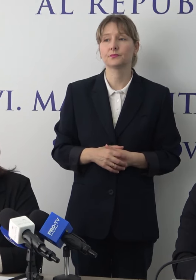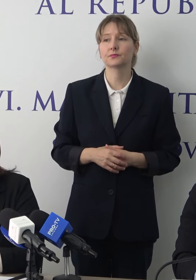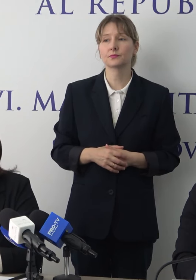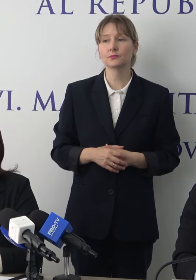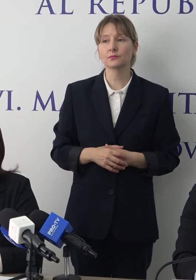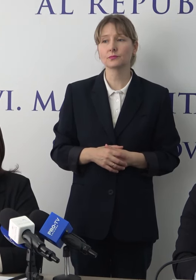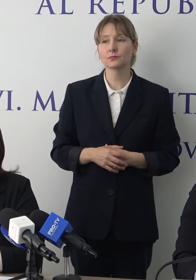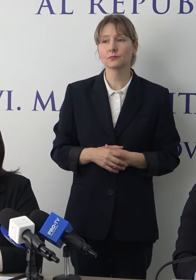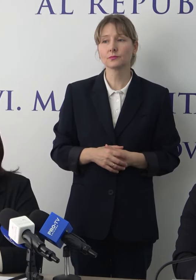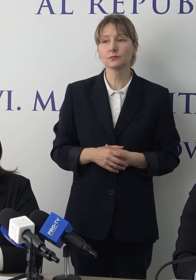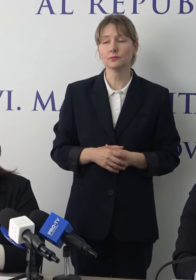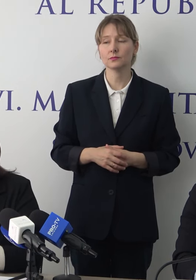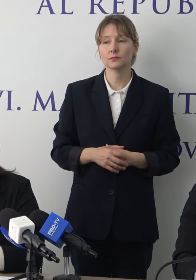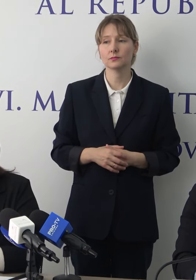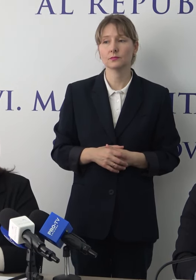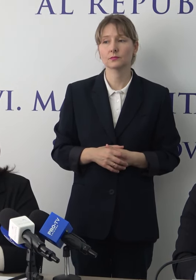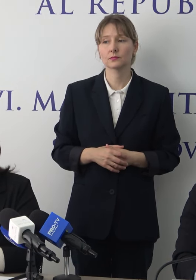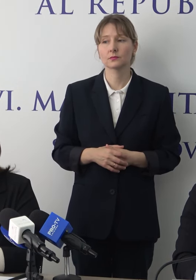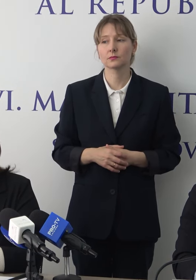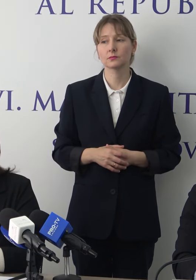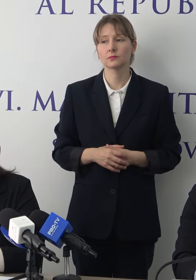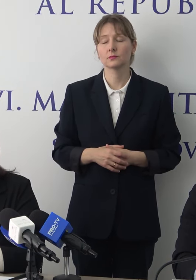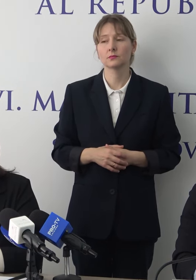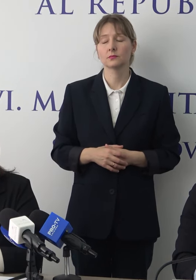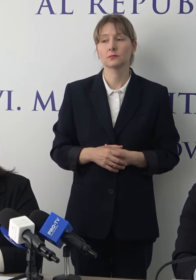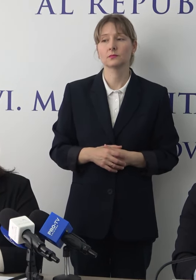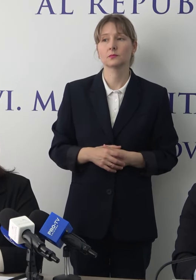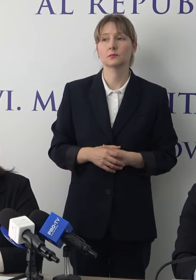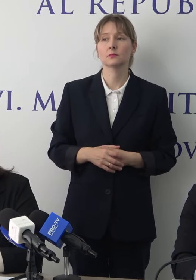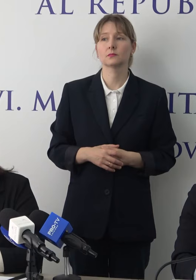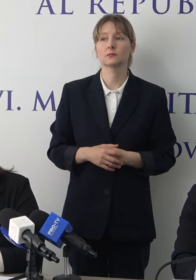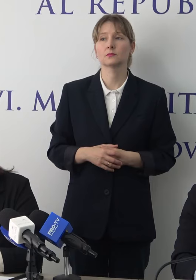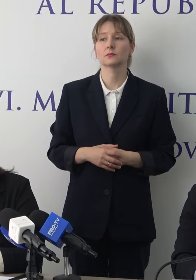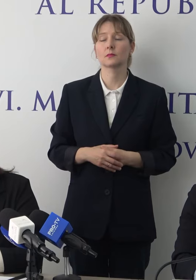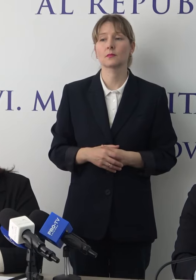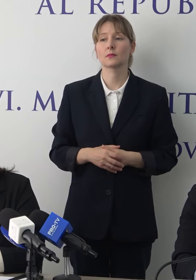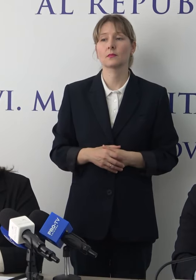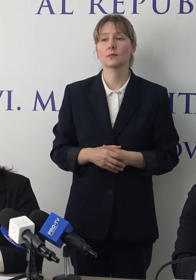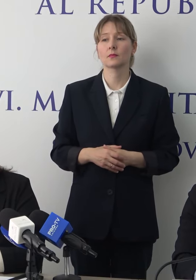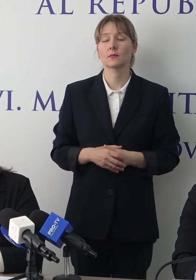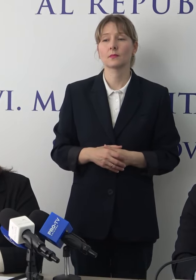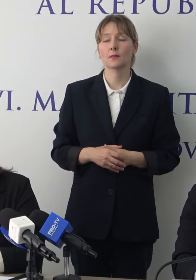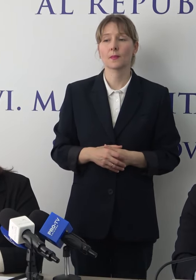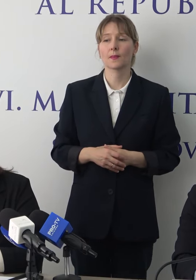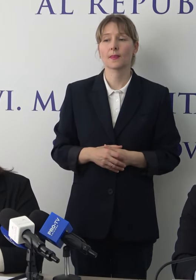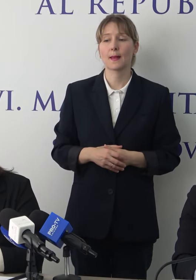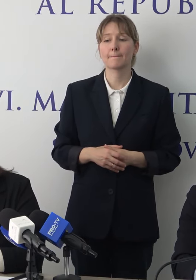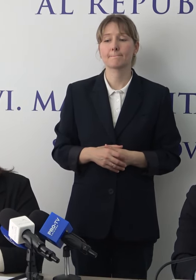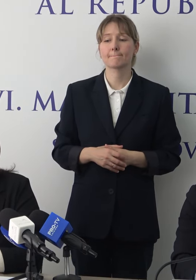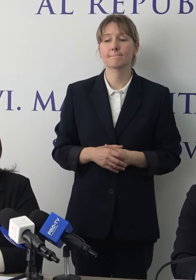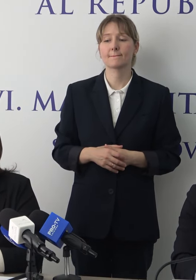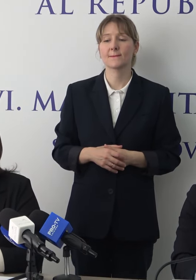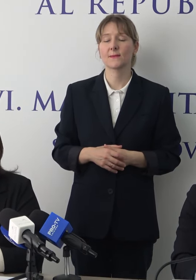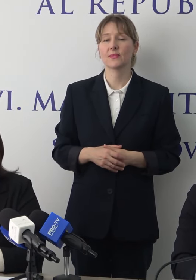arena, there exists a specialized subset of professionals known as child protection specialists. These individuals possess a